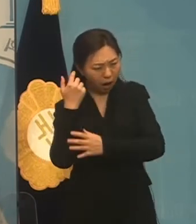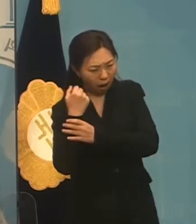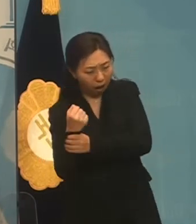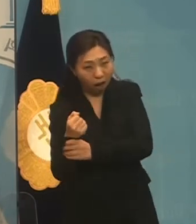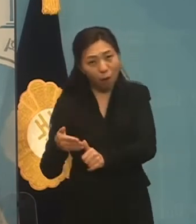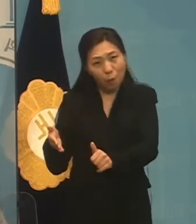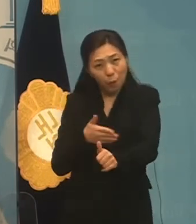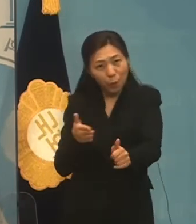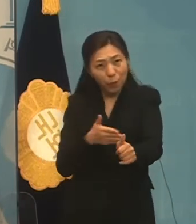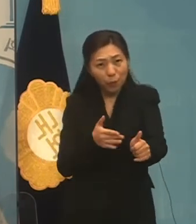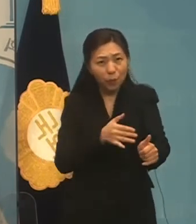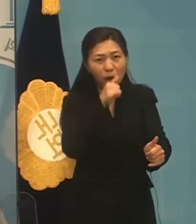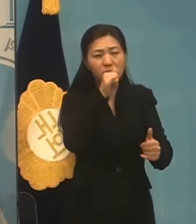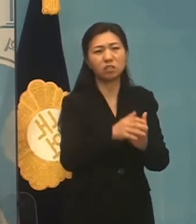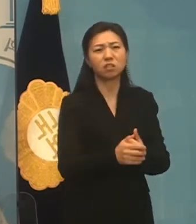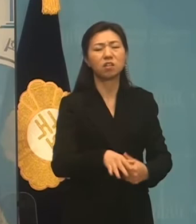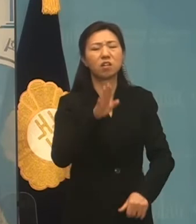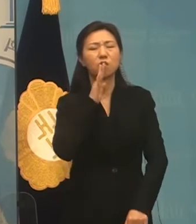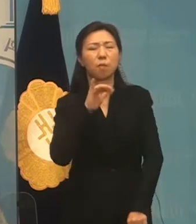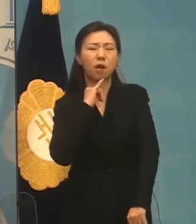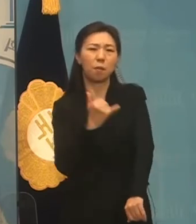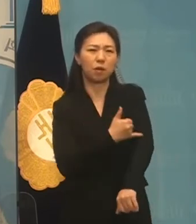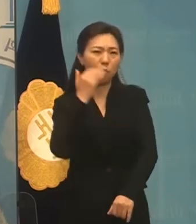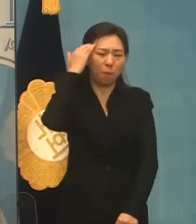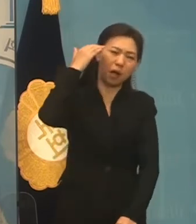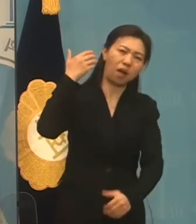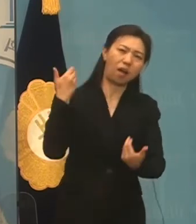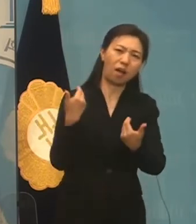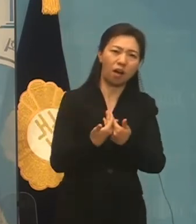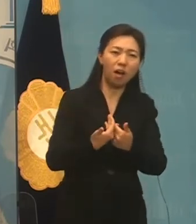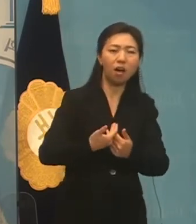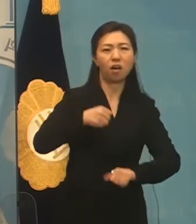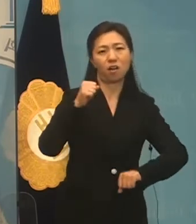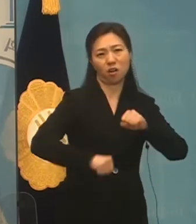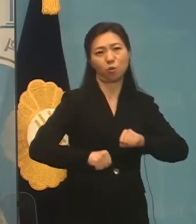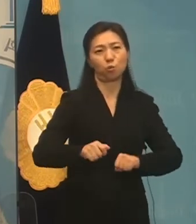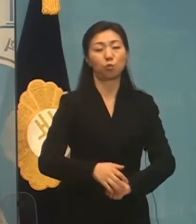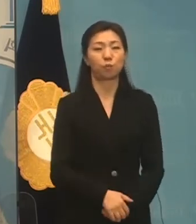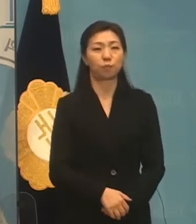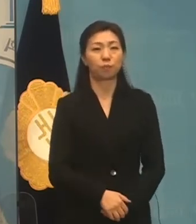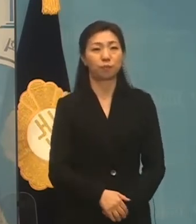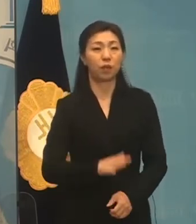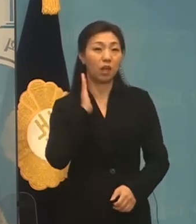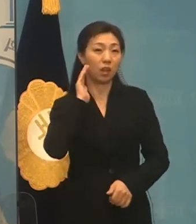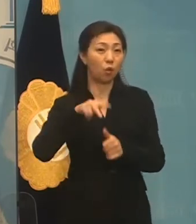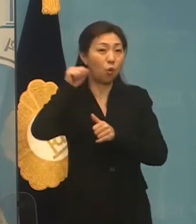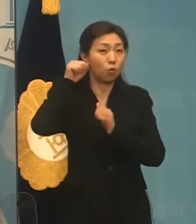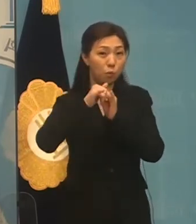조장하는 반인권적 발언입니다. 대통령